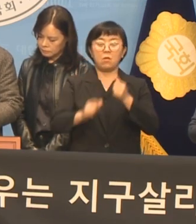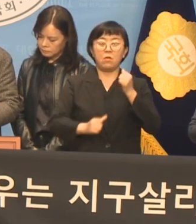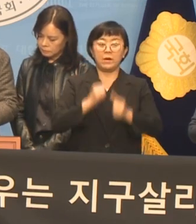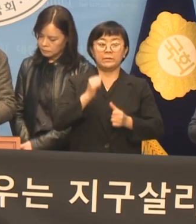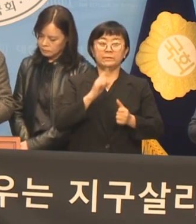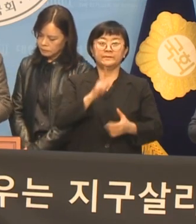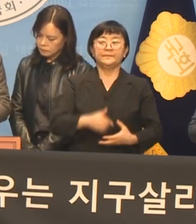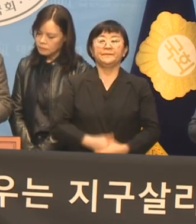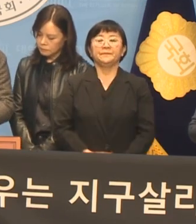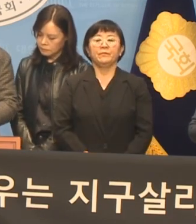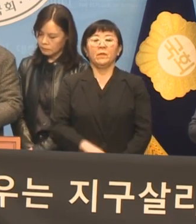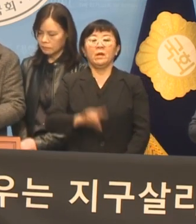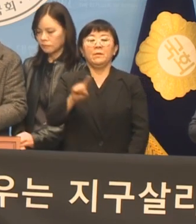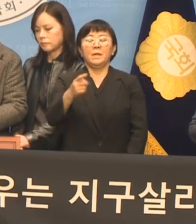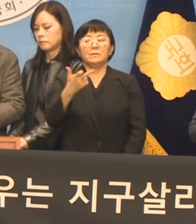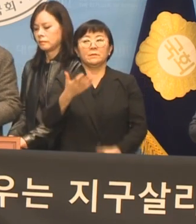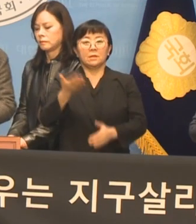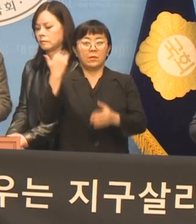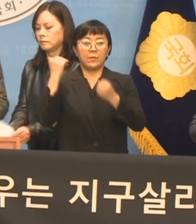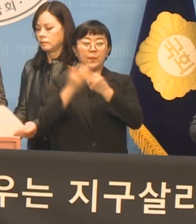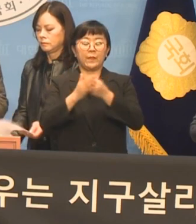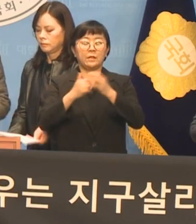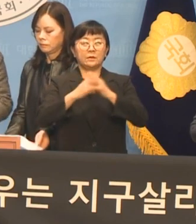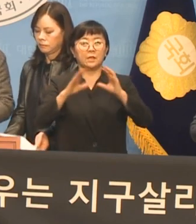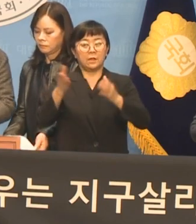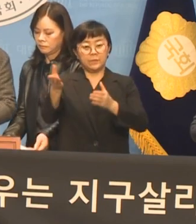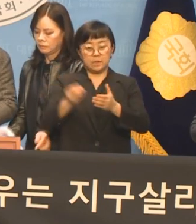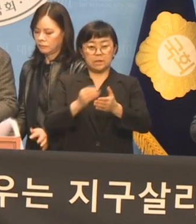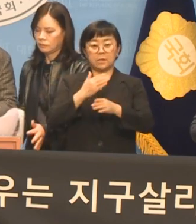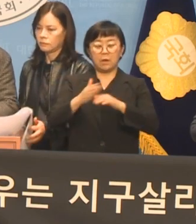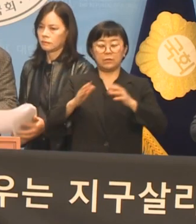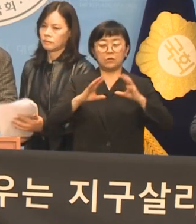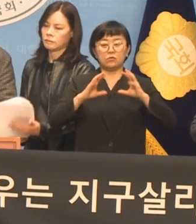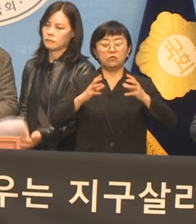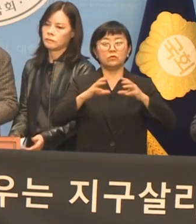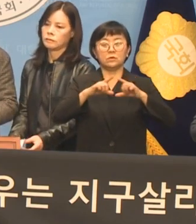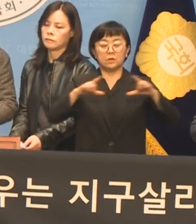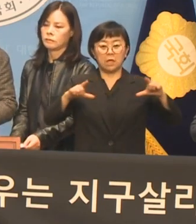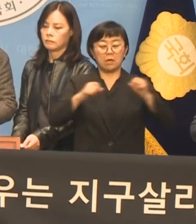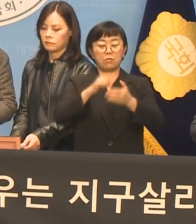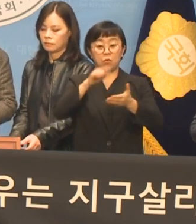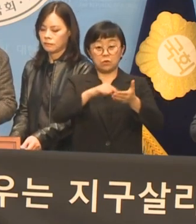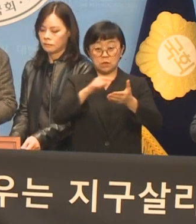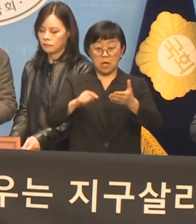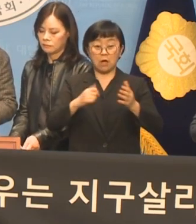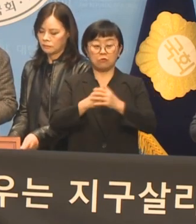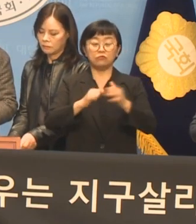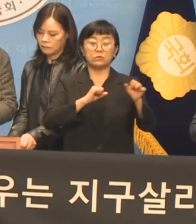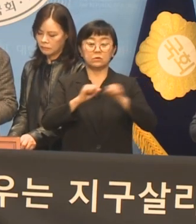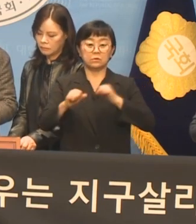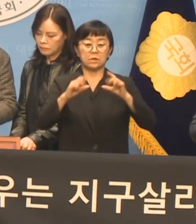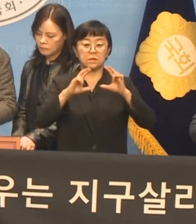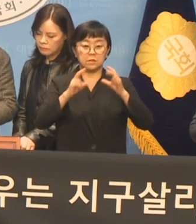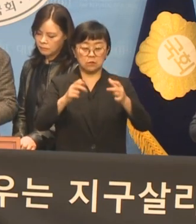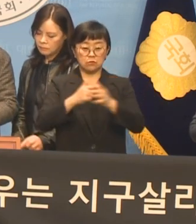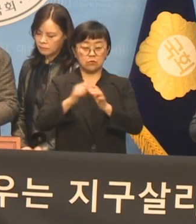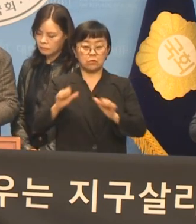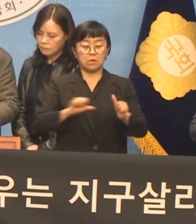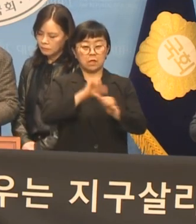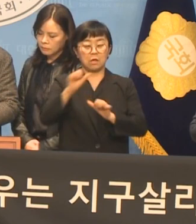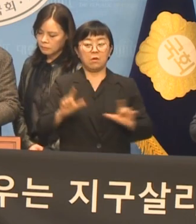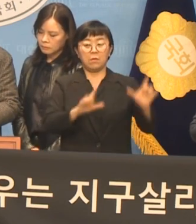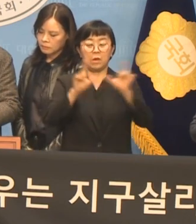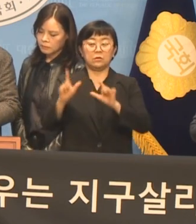없다. 117년 전 나라 빚을 갚은 국채보상운동을 오늘의 지구를 구하는